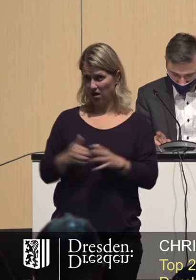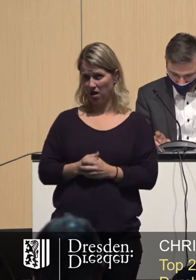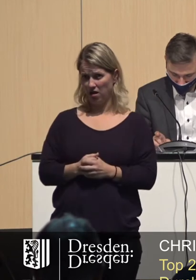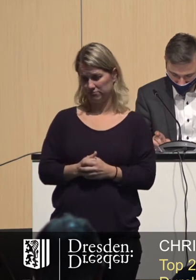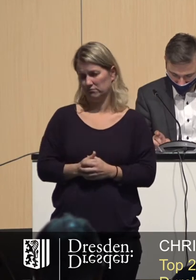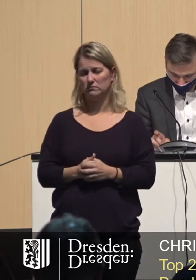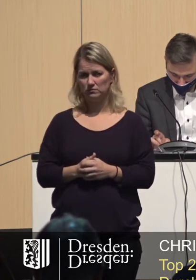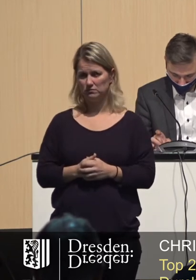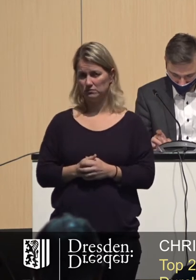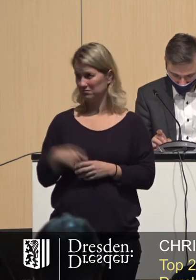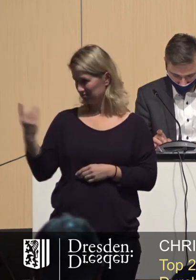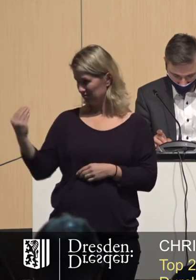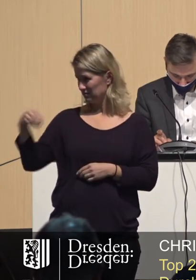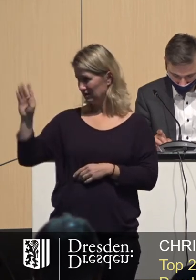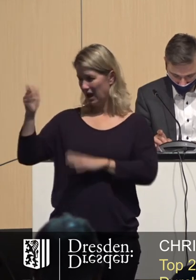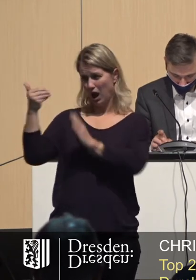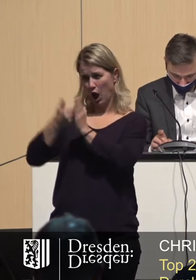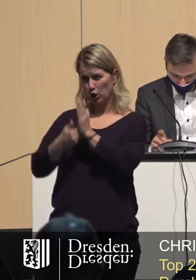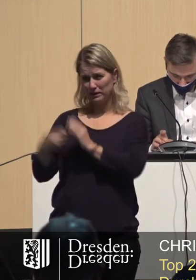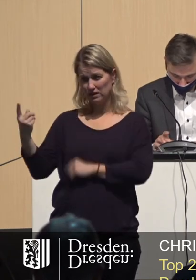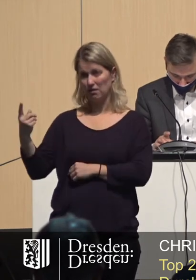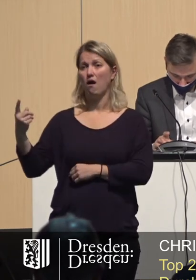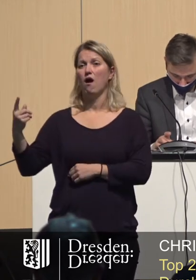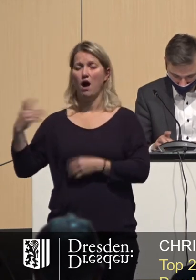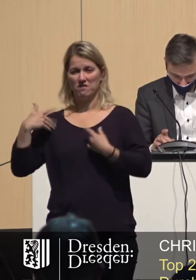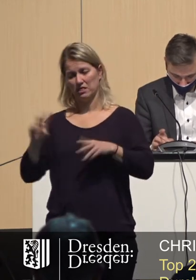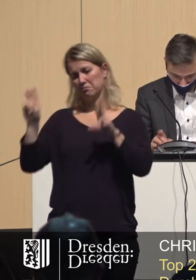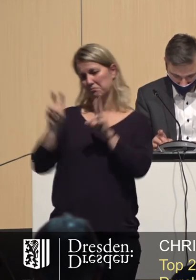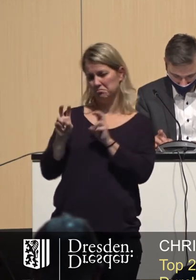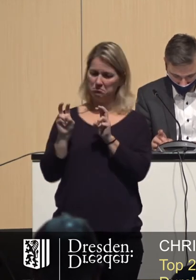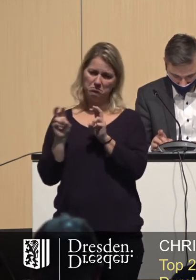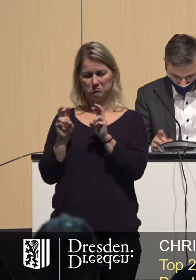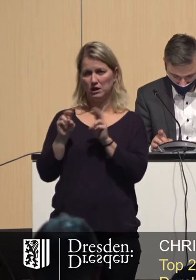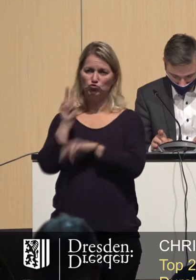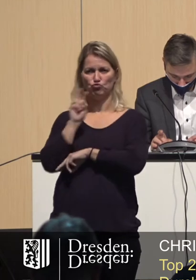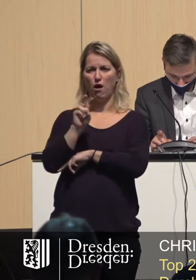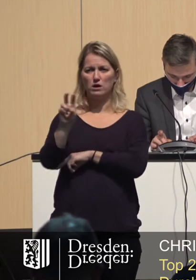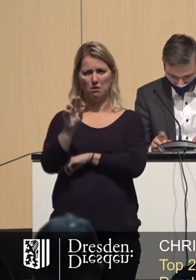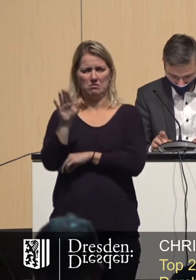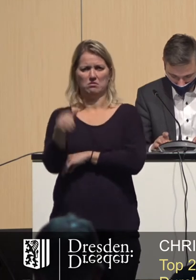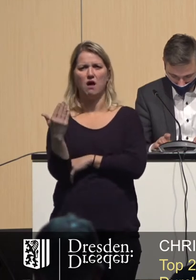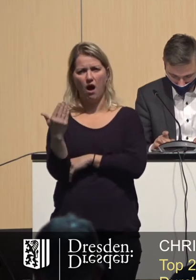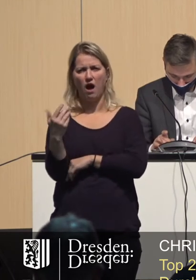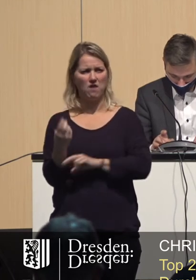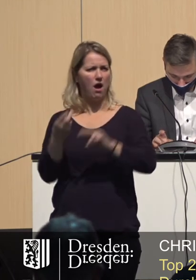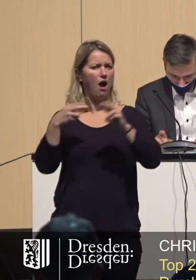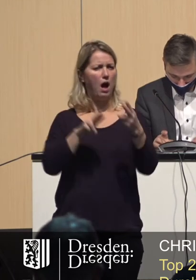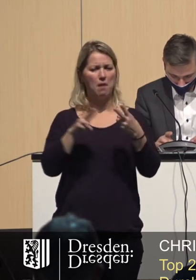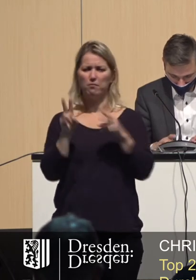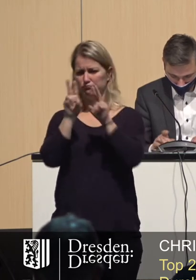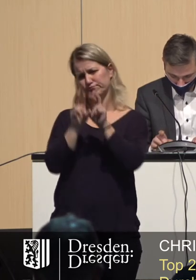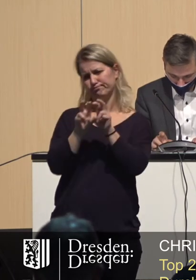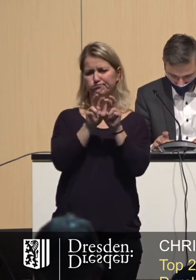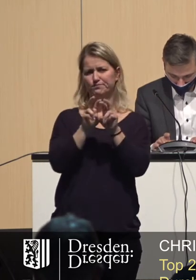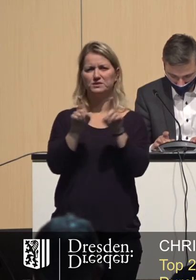dass dann Ihre Argumentation, ja, wenn ich so dicht gedrängt in der Straßenbahn sitzen darf, warum darf ich denn nicht so dicht gedrängt